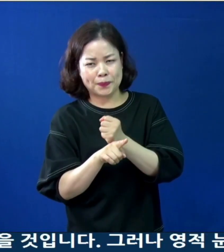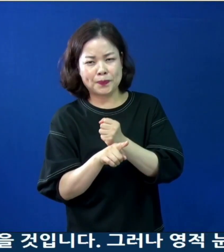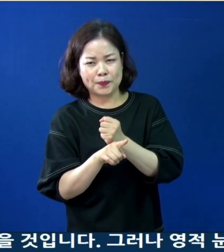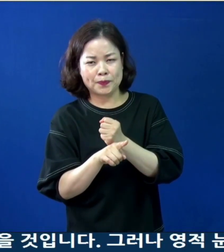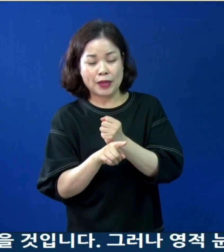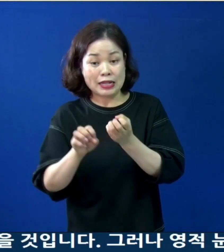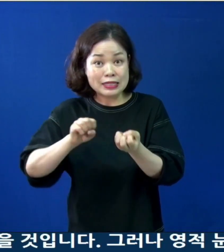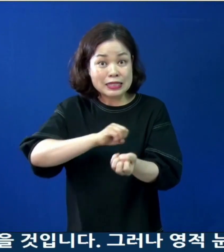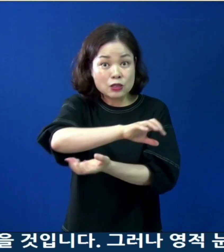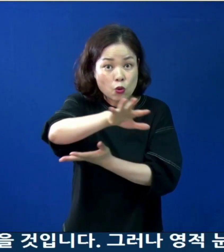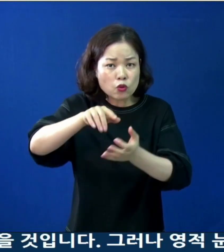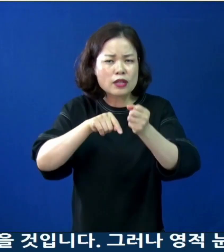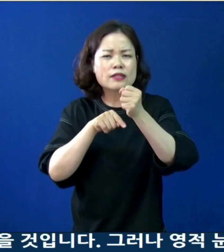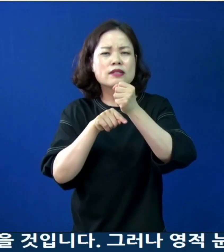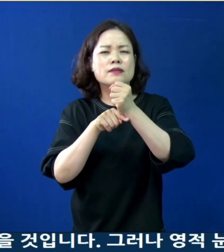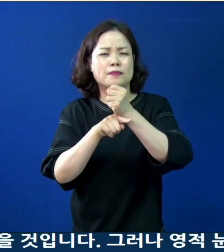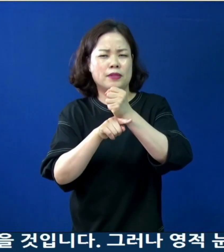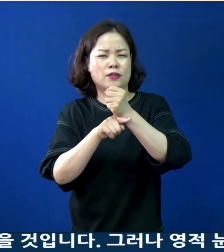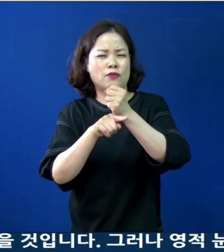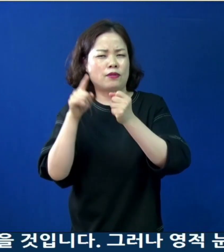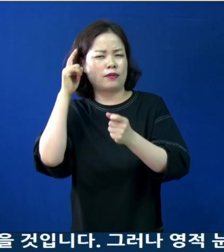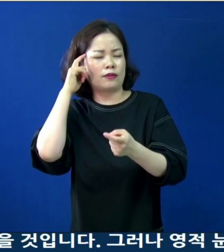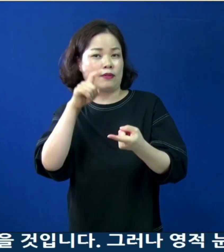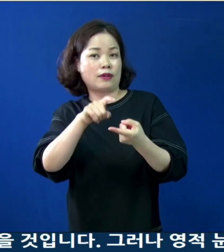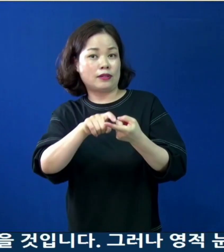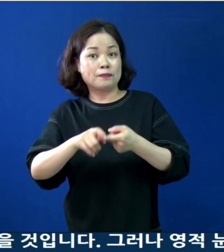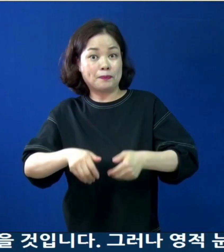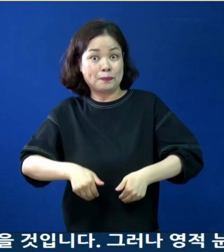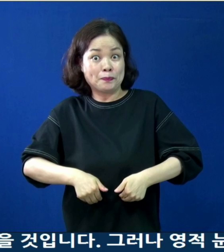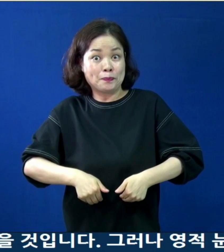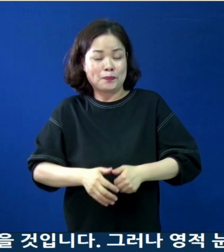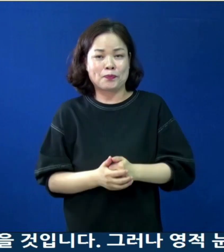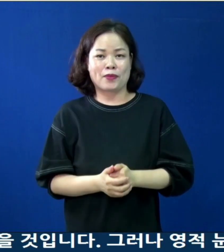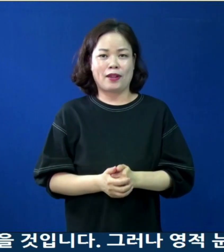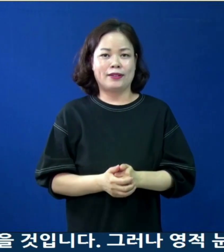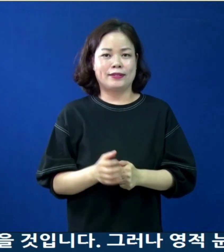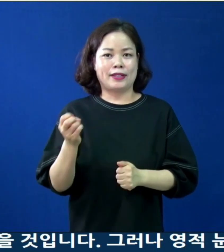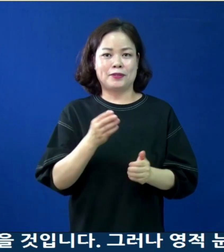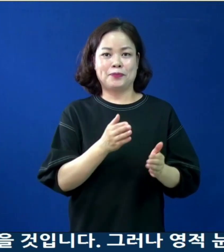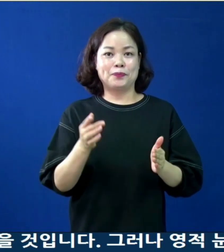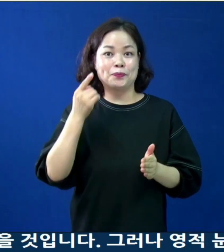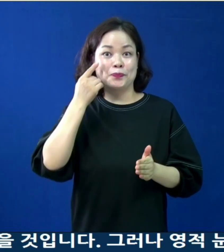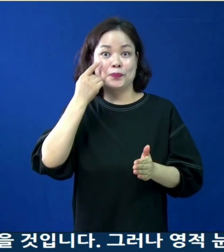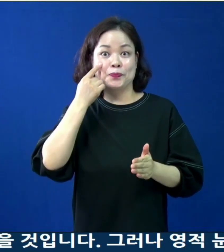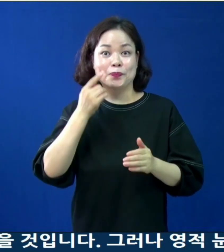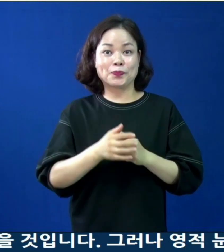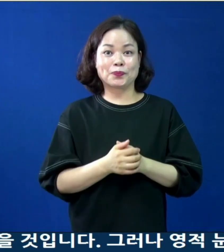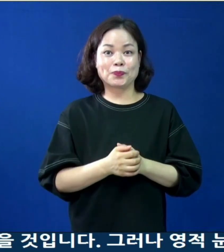그 소동의 의미에도 관심을 가질 필요가 있습니다. 또 한 번 정리합니다.